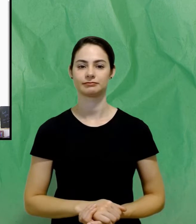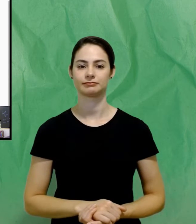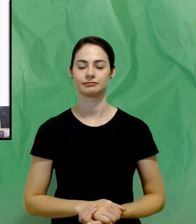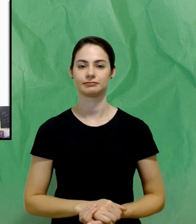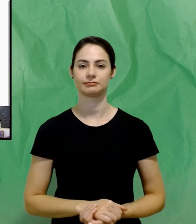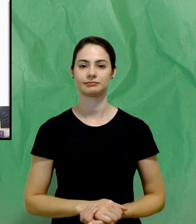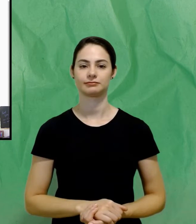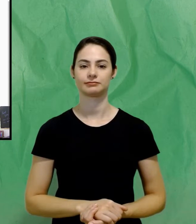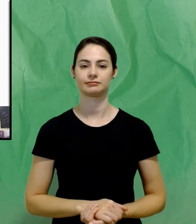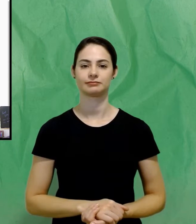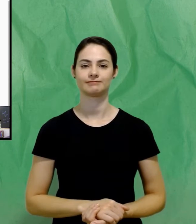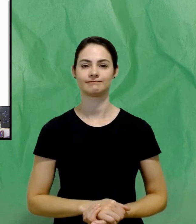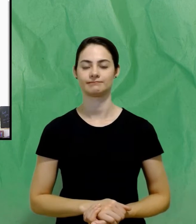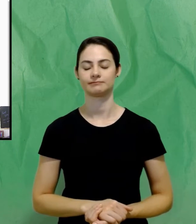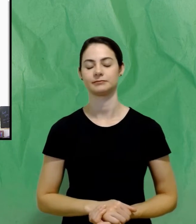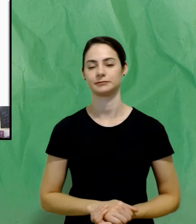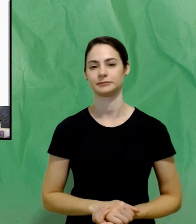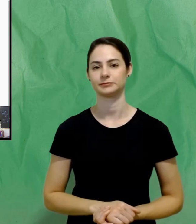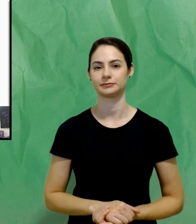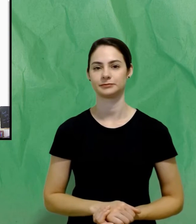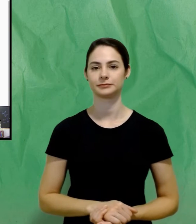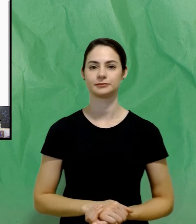Espera aí. Tá.